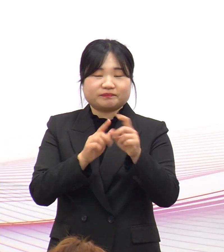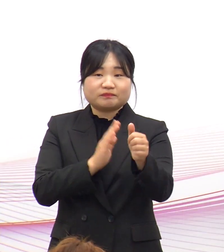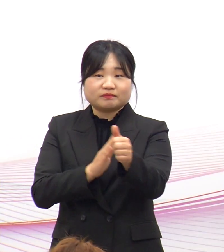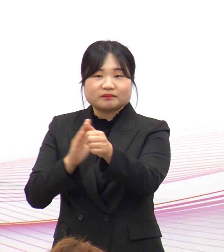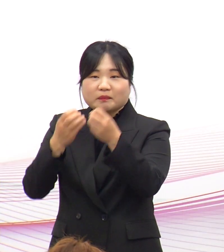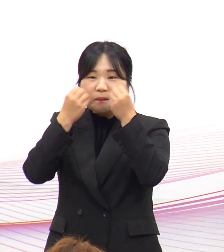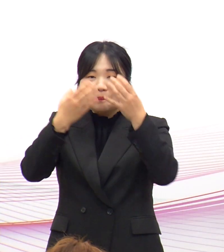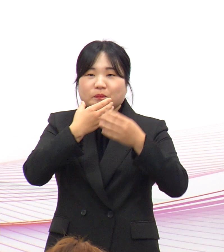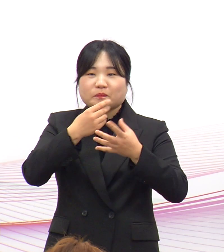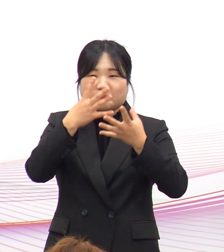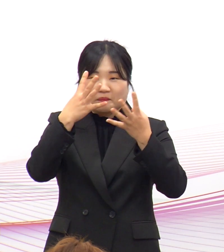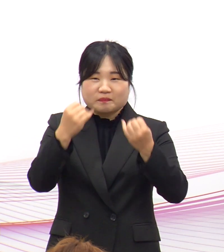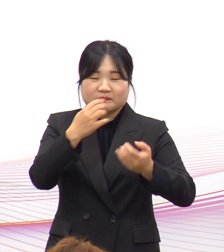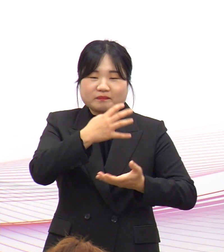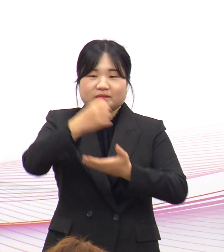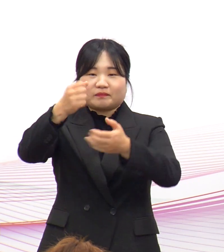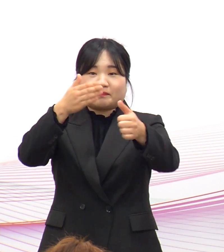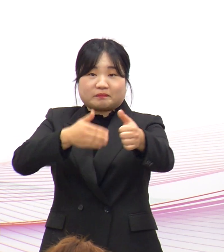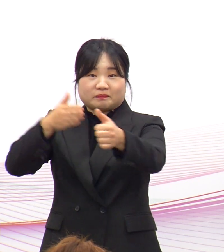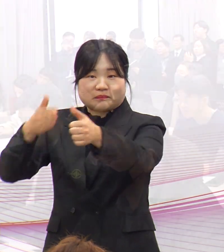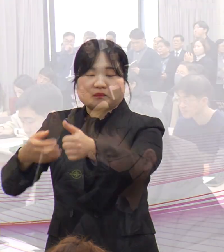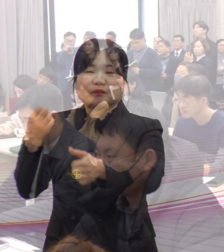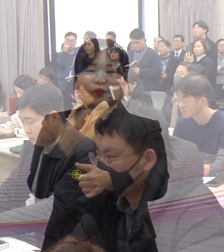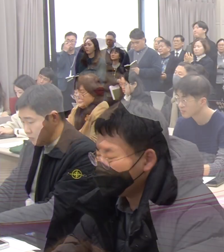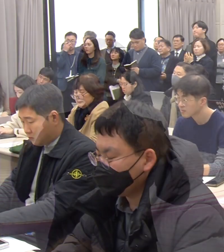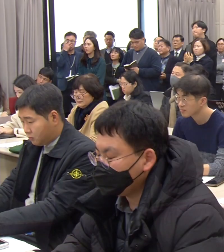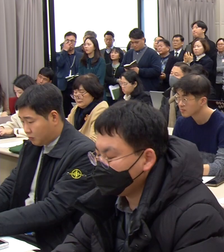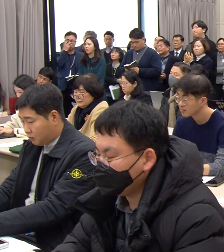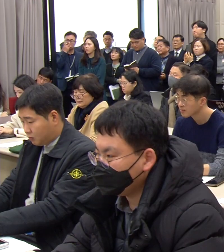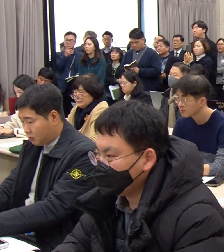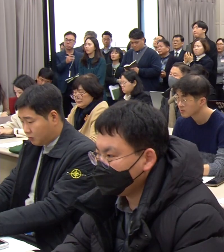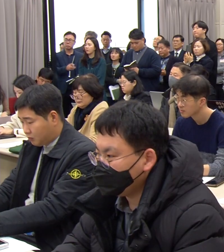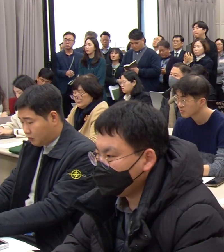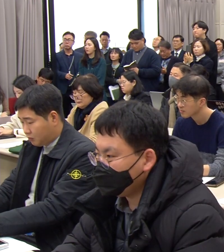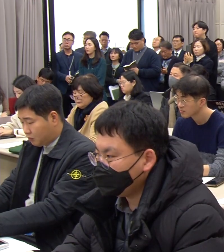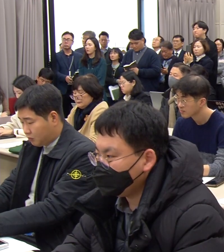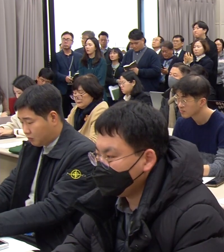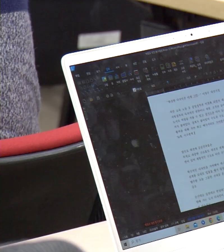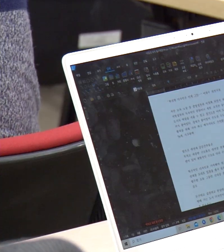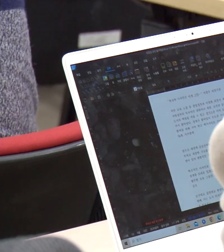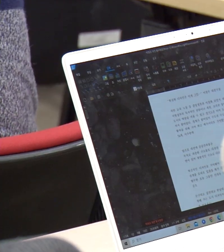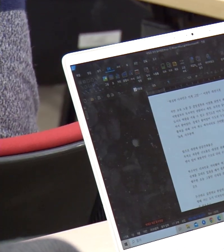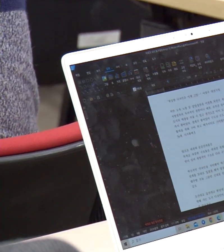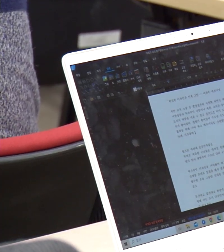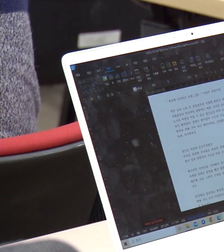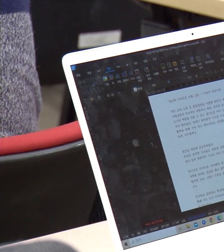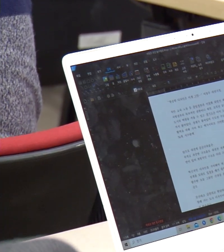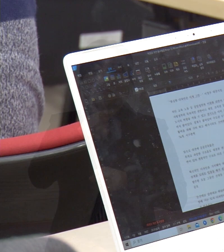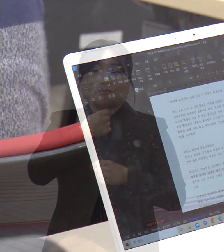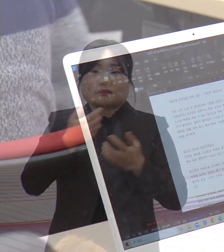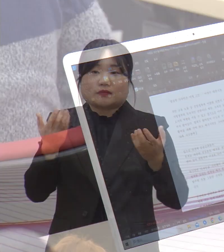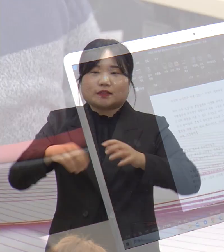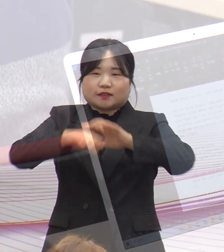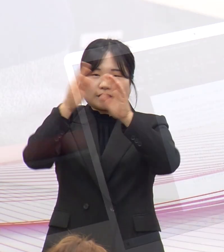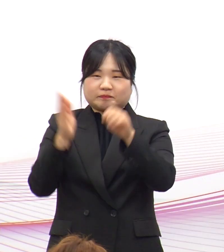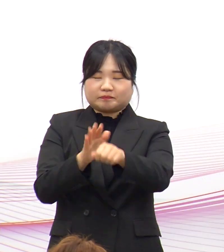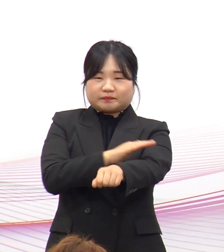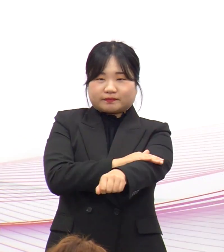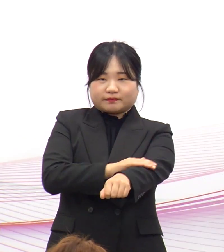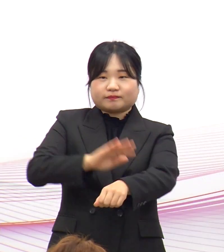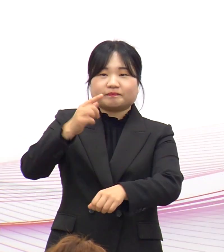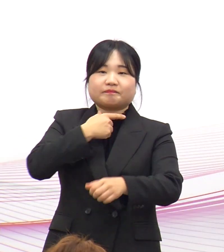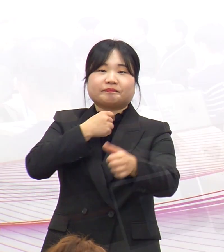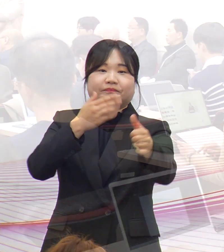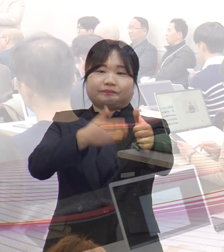새해 복 많이 받으시고 건강하시고 금년 한 해 하시는 일 잘 되시기를